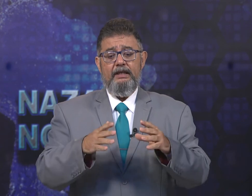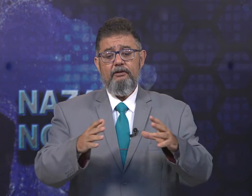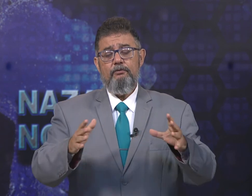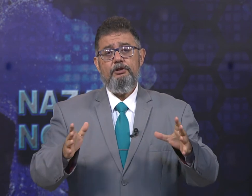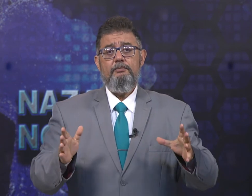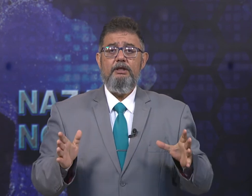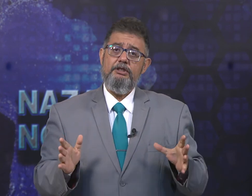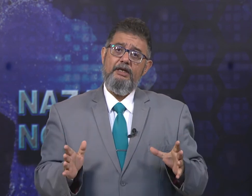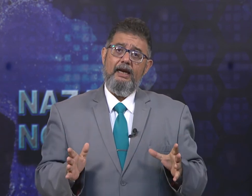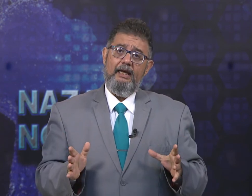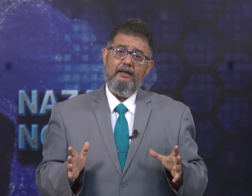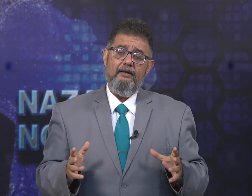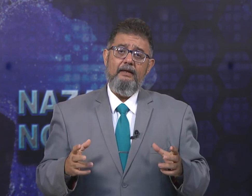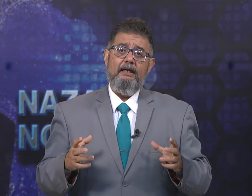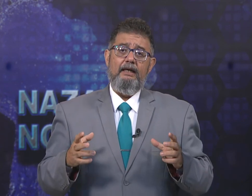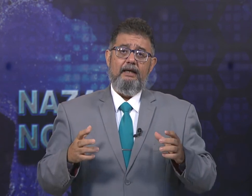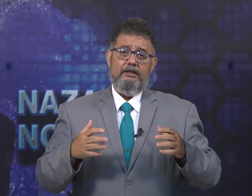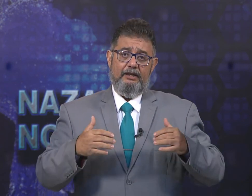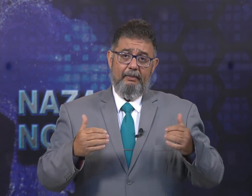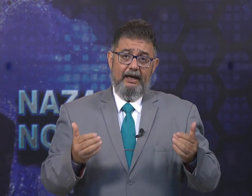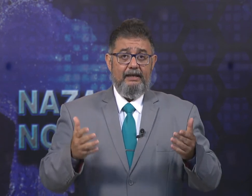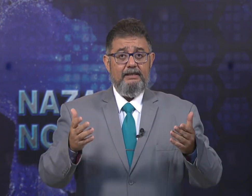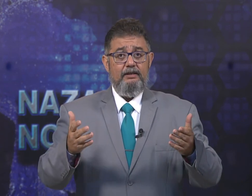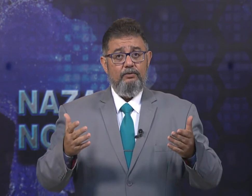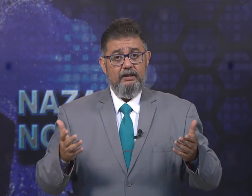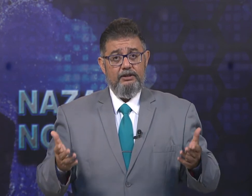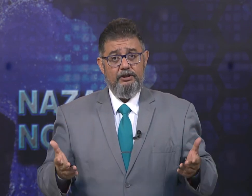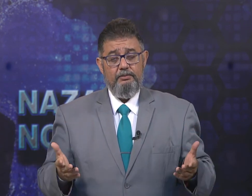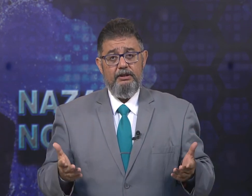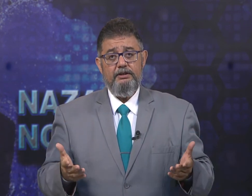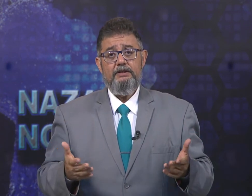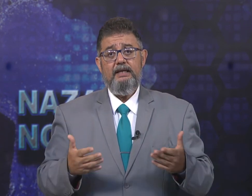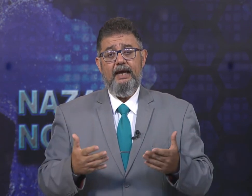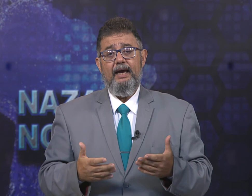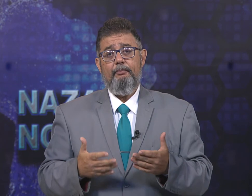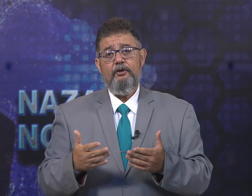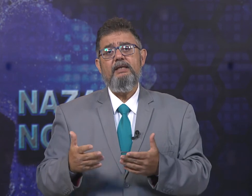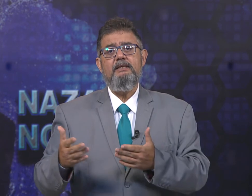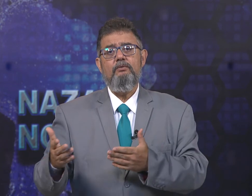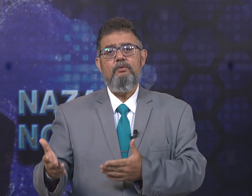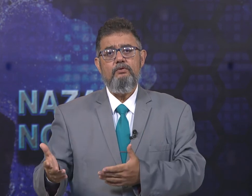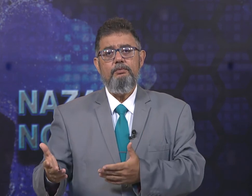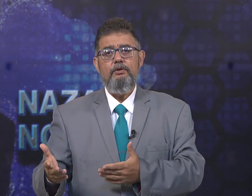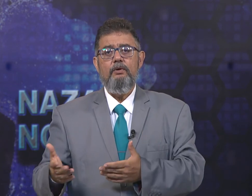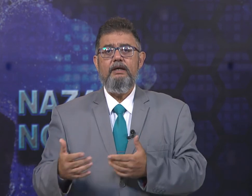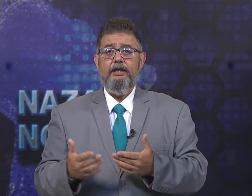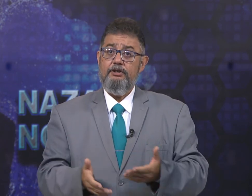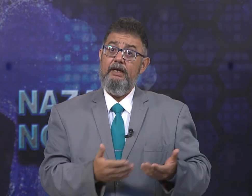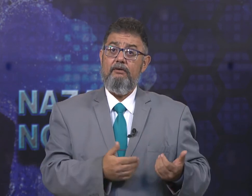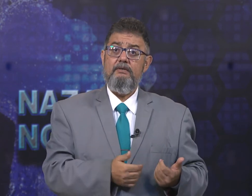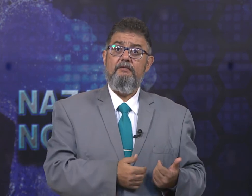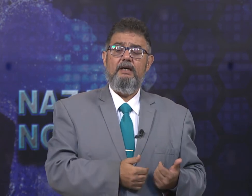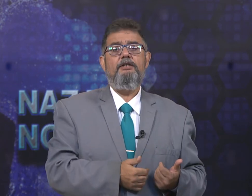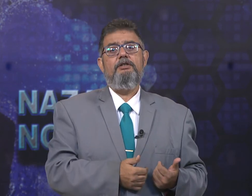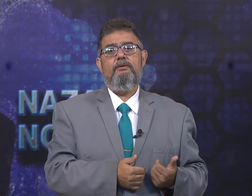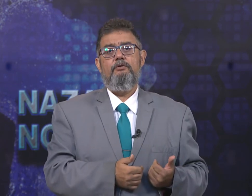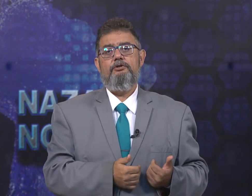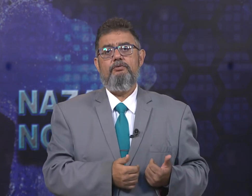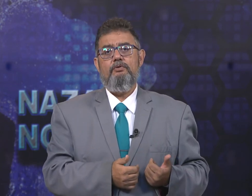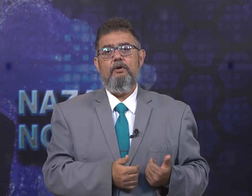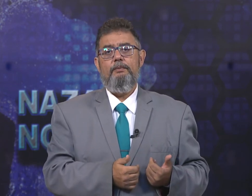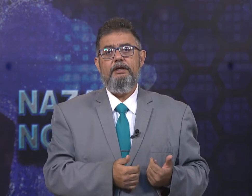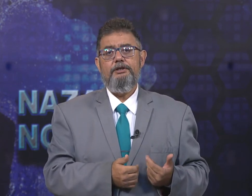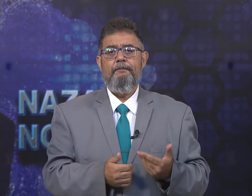dentro dos limites que a lei estabelece. E um desses limites é a proteção do consumidor, que é de lei, inclusive é garantida